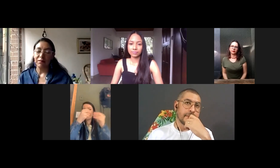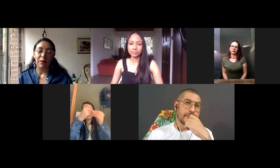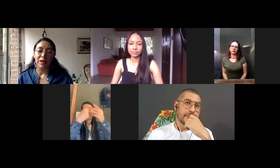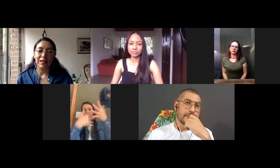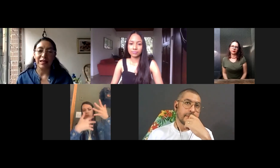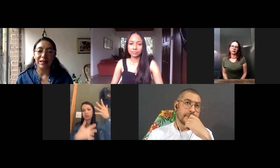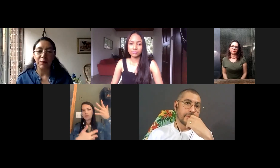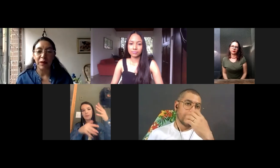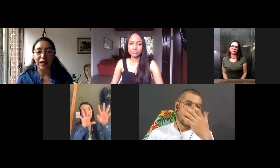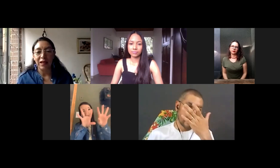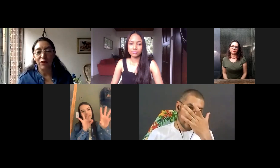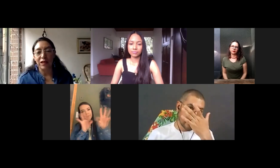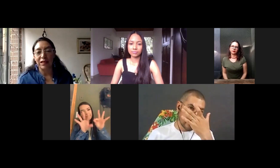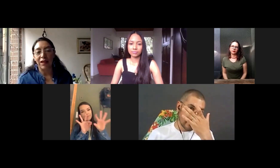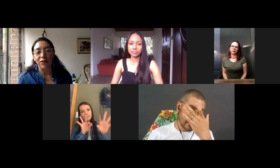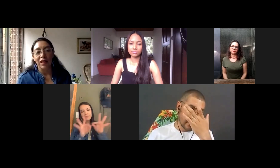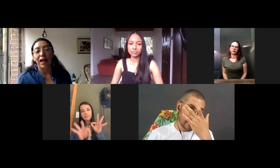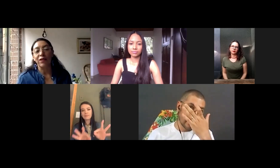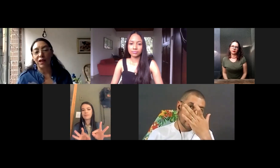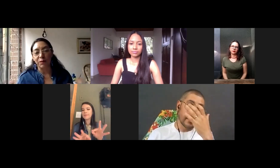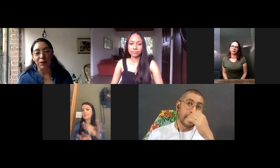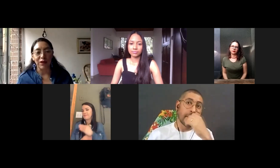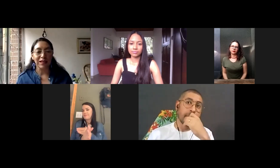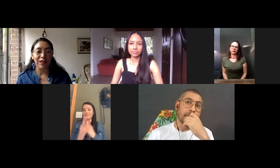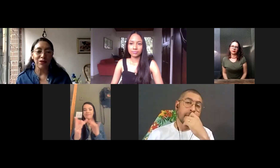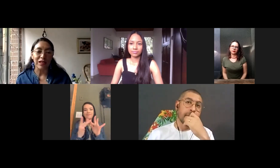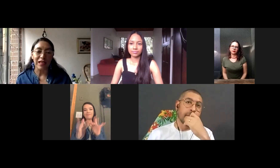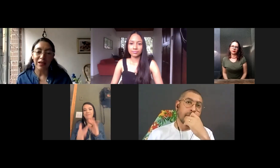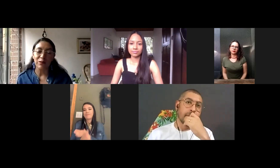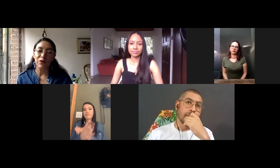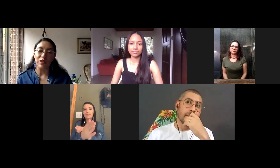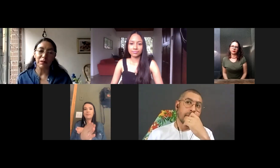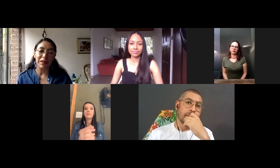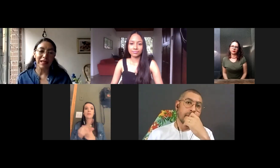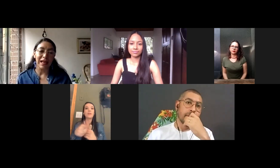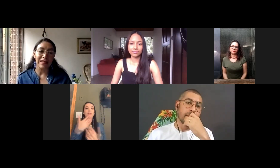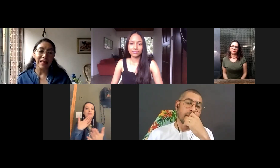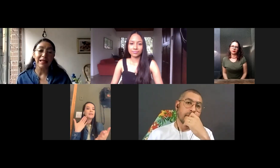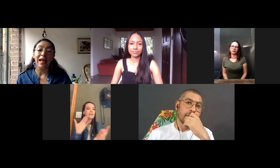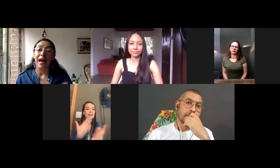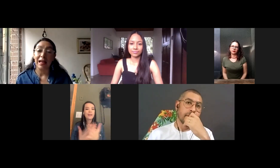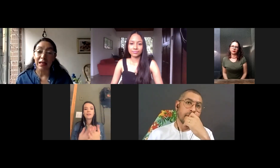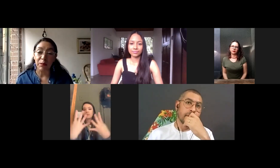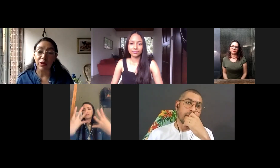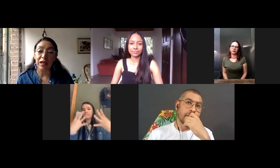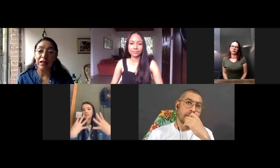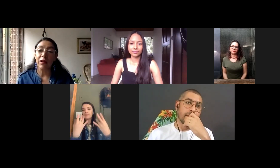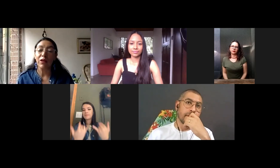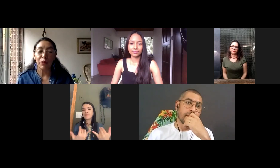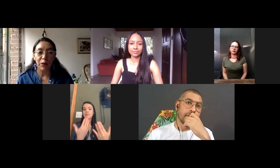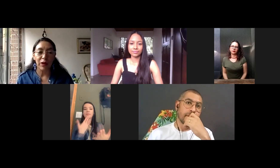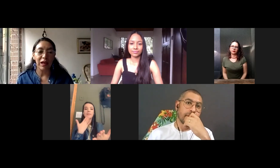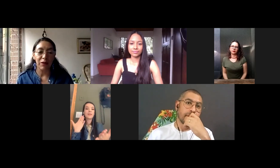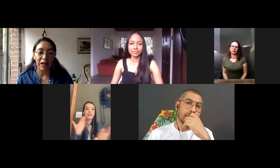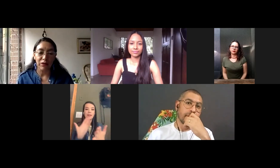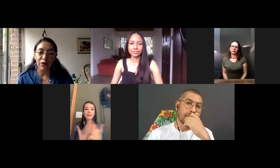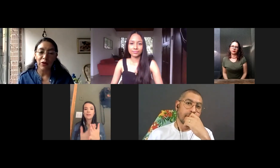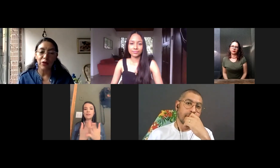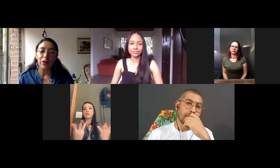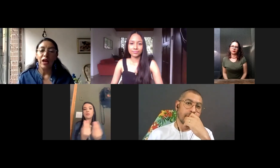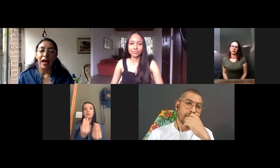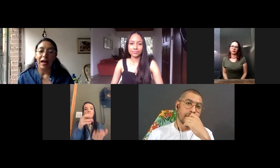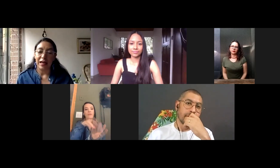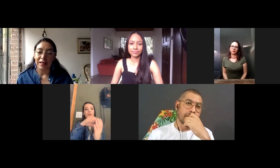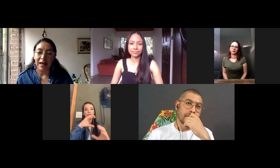y vamos a estar siempre conectados. A todas las personas que nos siguieron, muchísimas gracias. Al equipo técnico, al grupo del